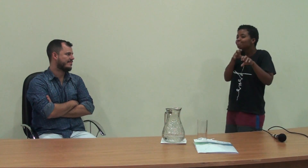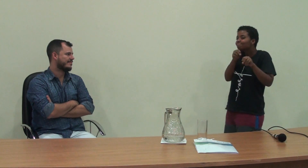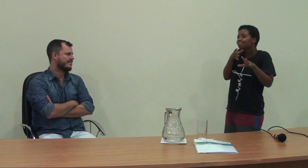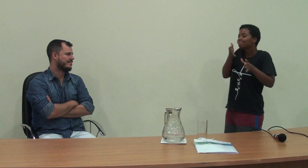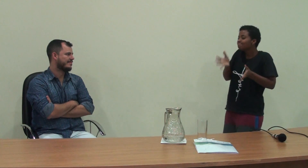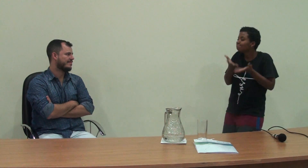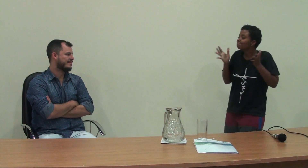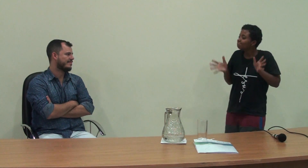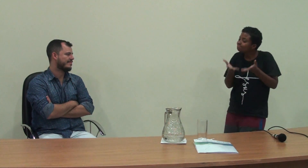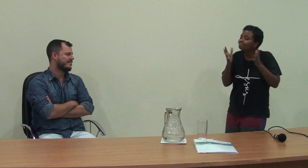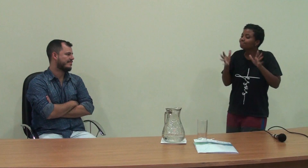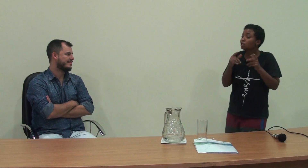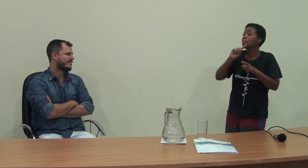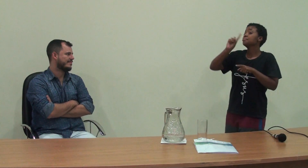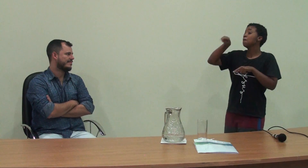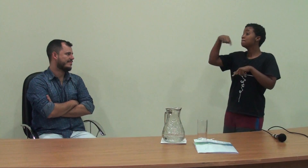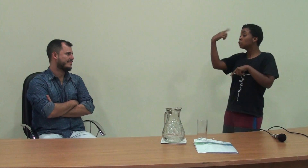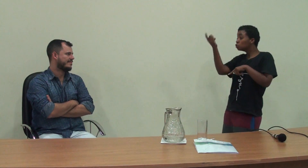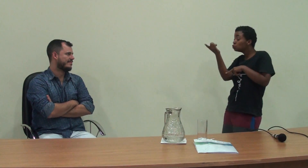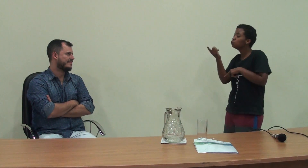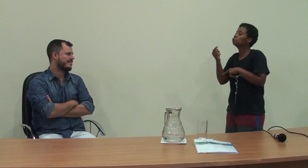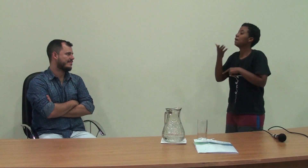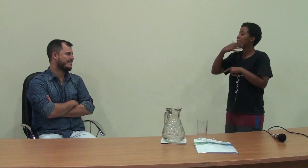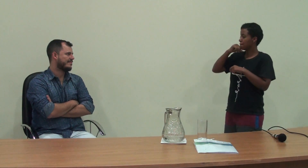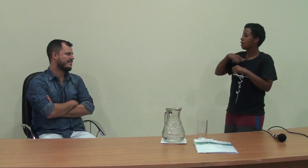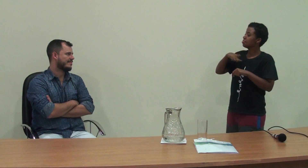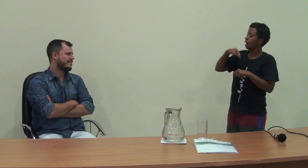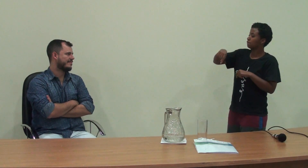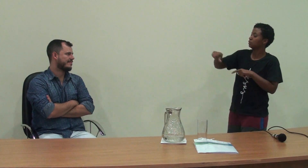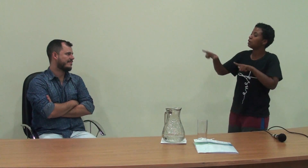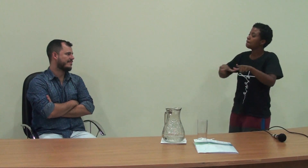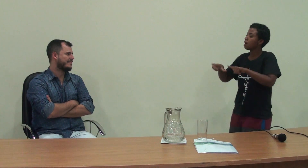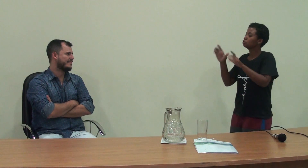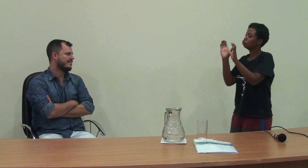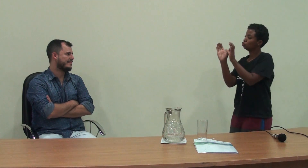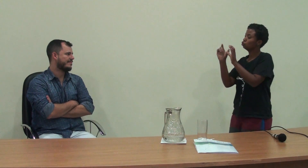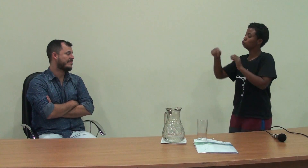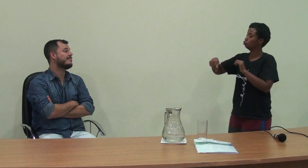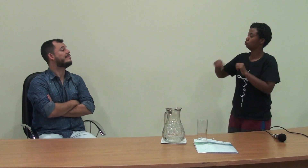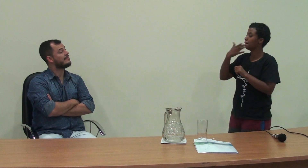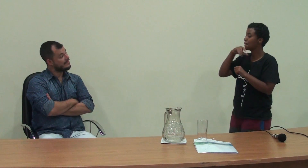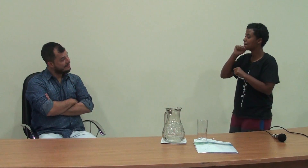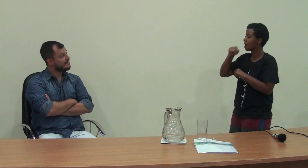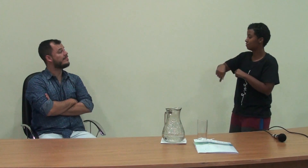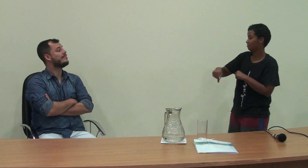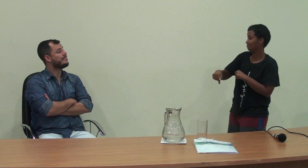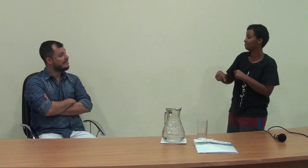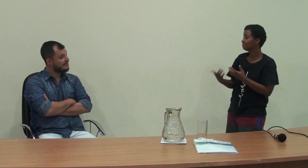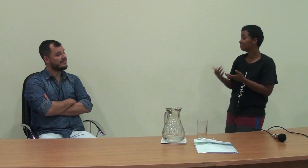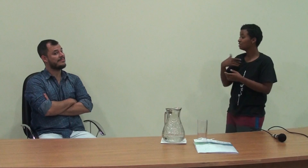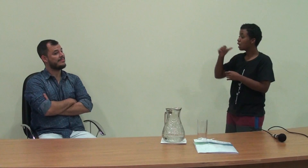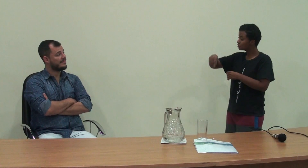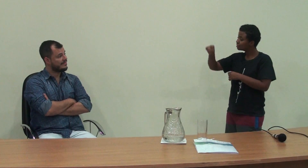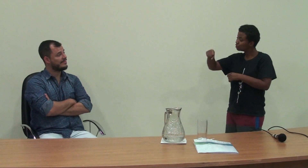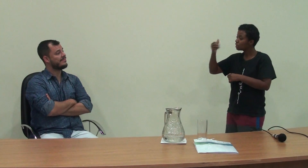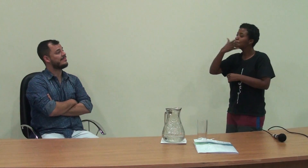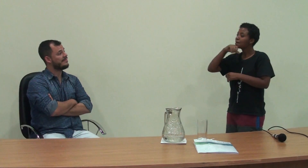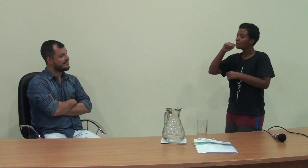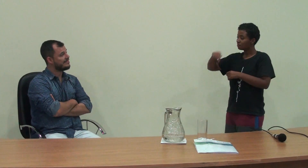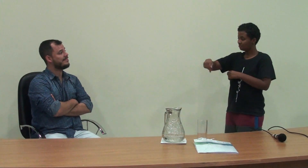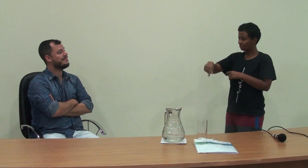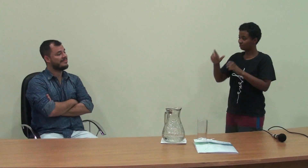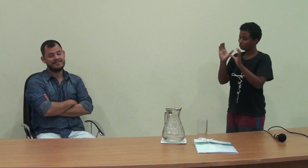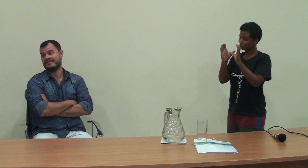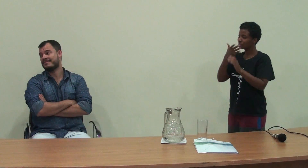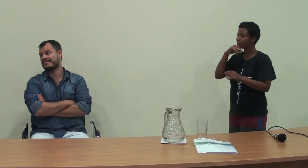mãe, ela foi aos poucos me incentivando, né, a aprender as coisas. E meu pai trabalha aqui